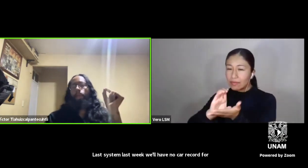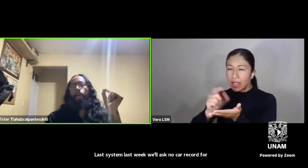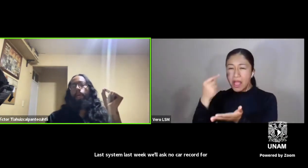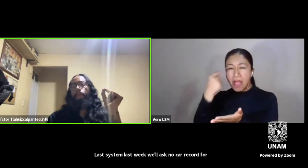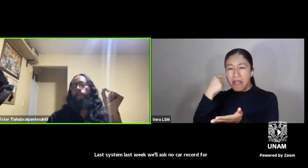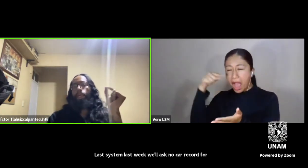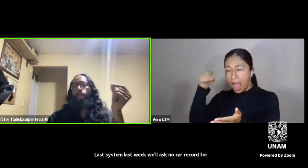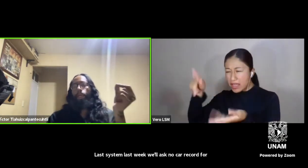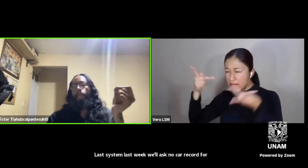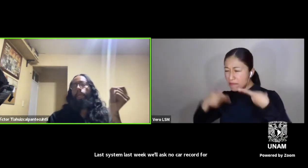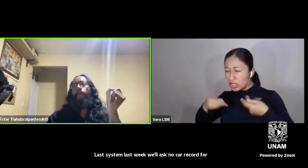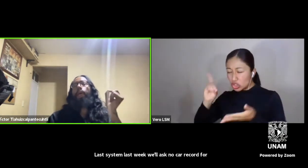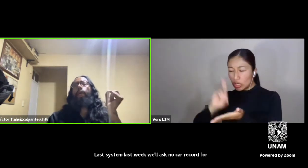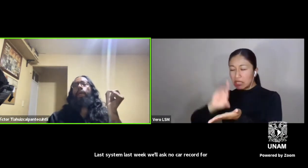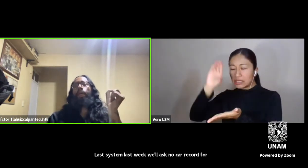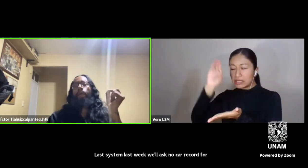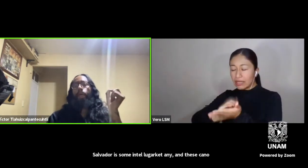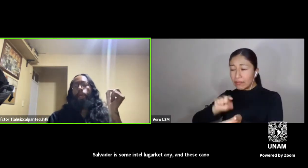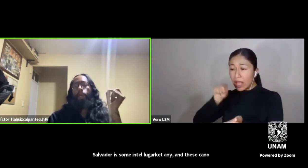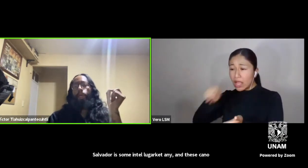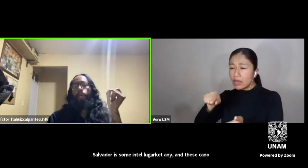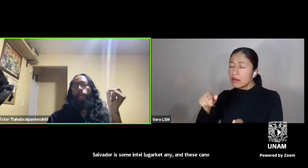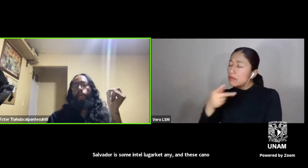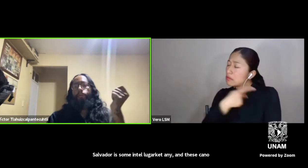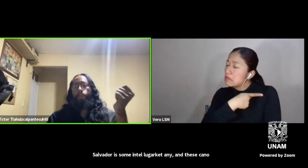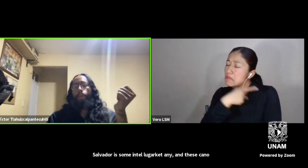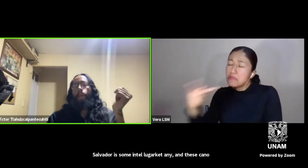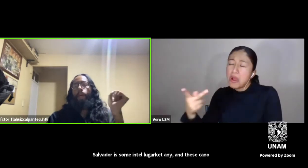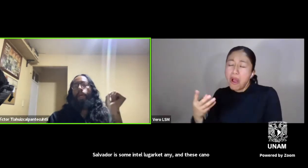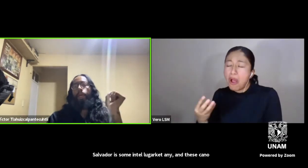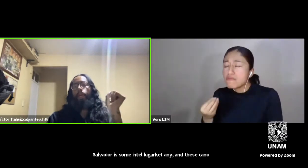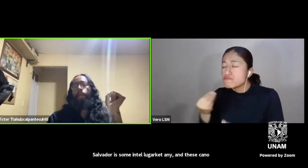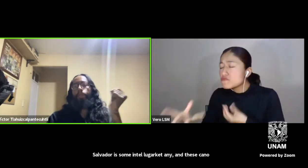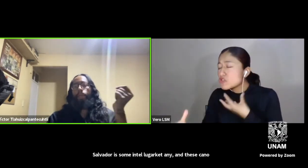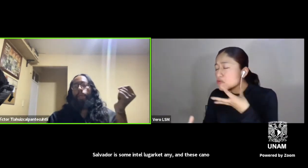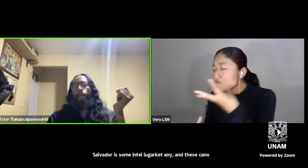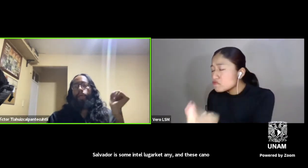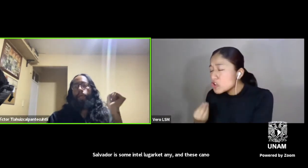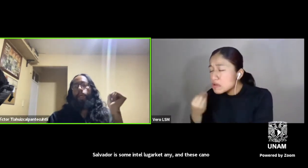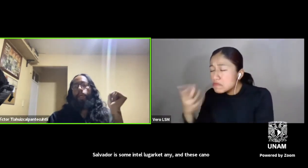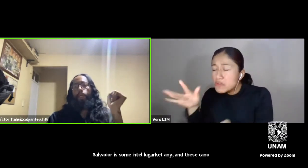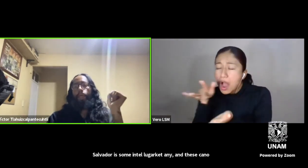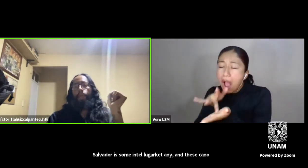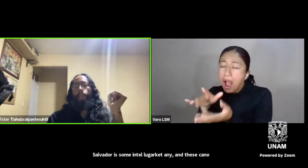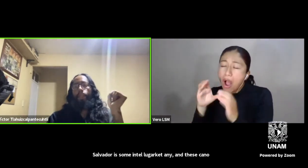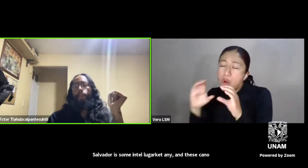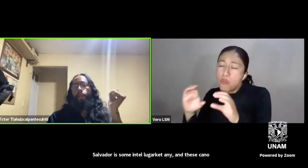¿no? Al que tenías que atender, al que tenías que apoyar, cuidar.